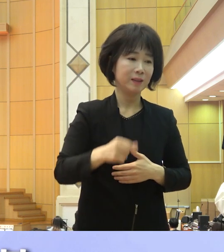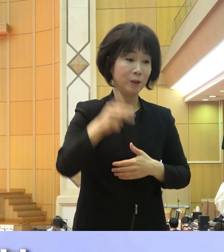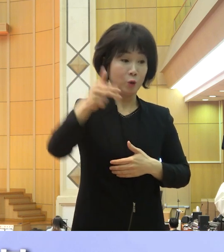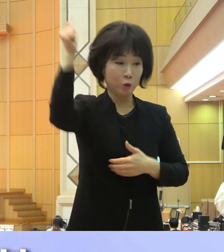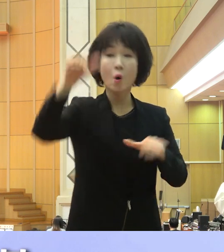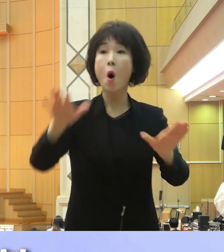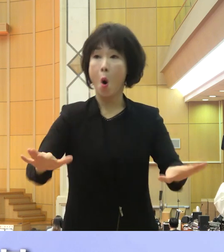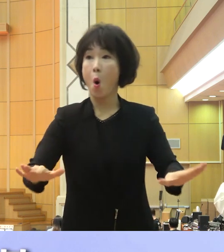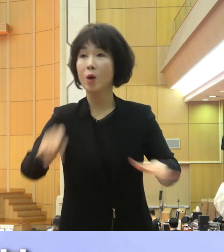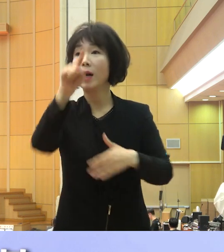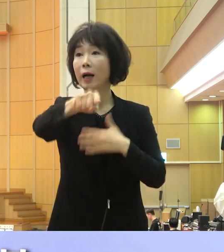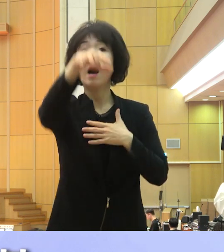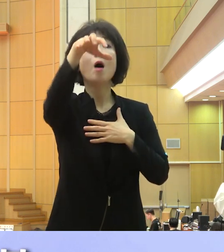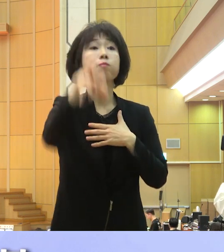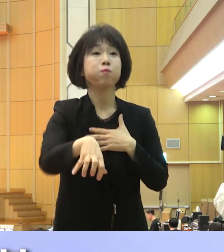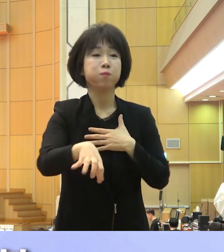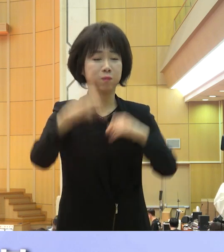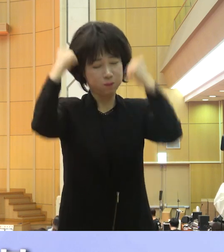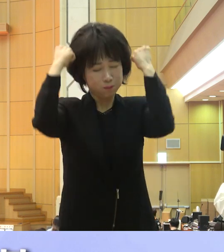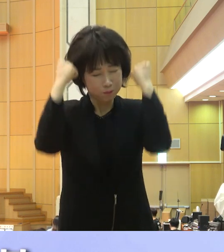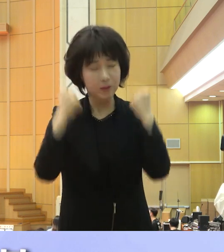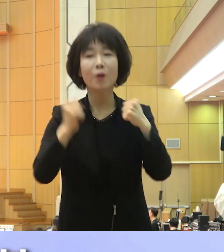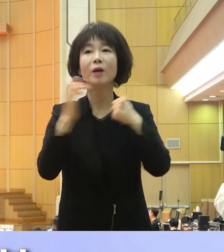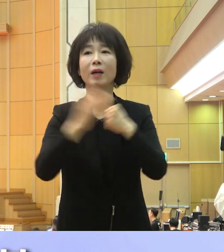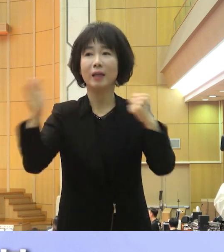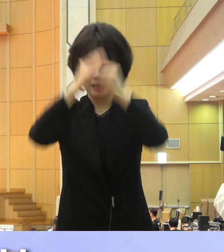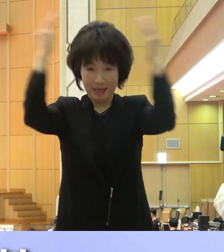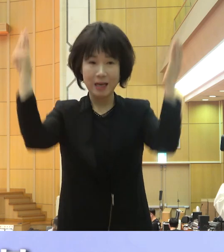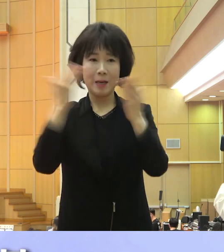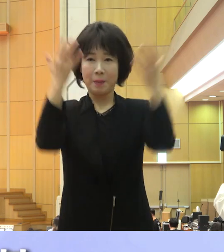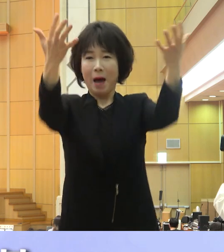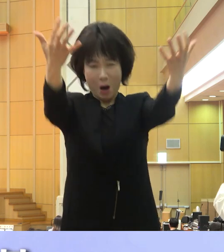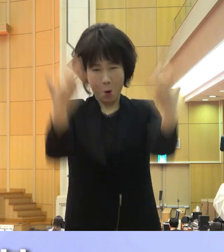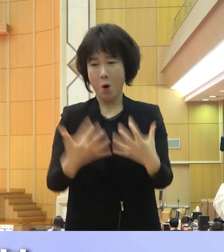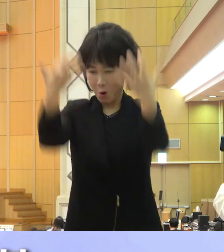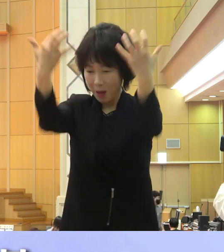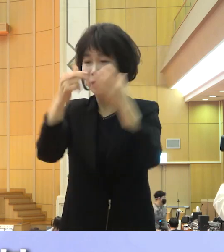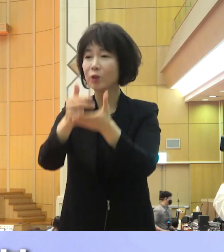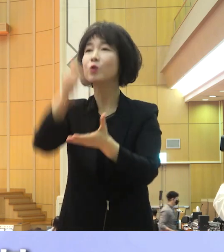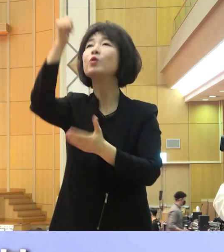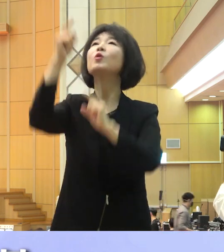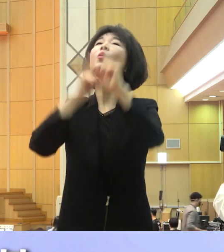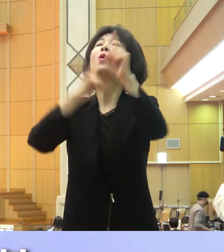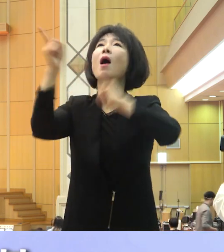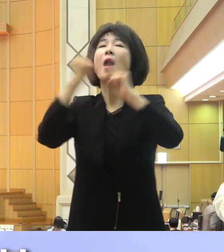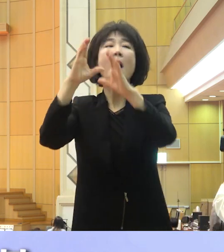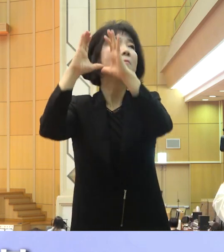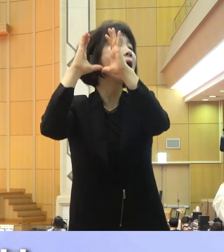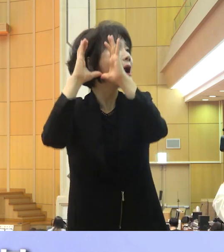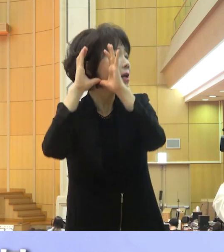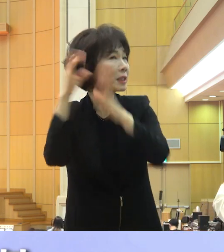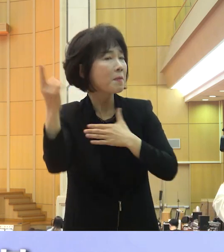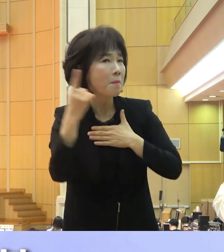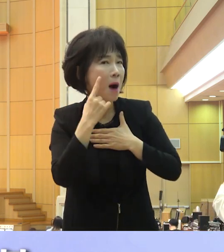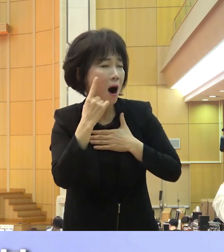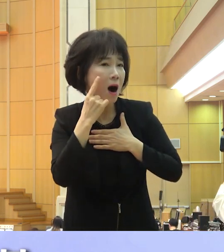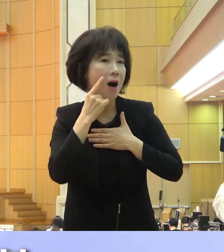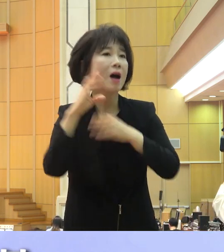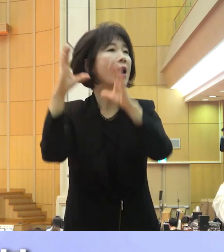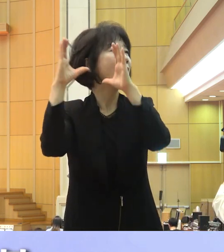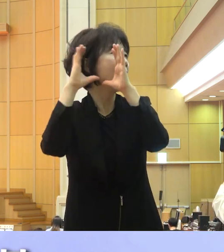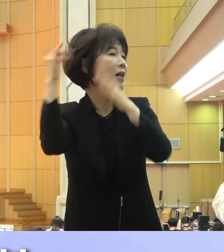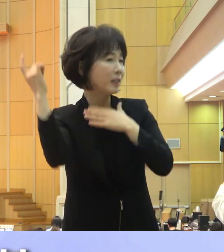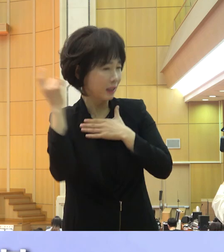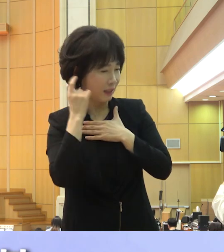주 오늘 여기 계시오니 다 와서 주의 말씀